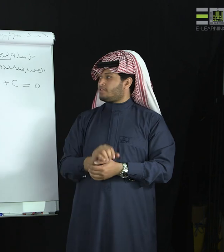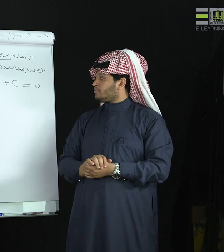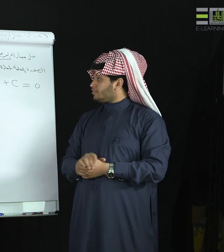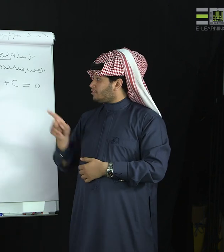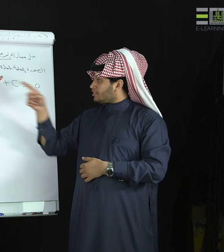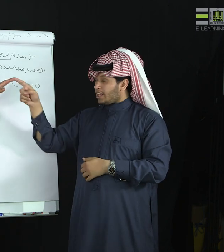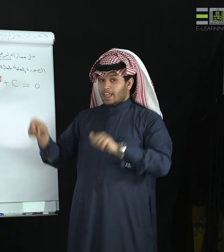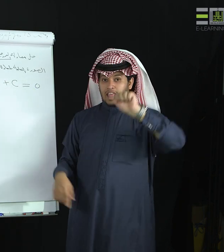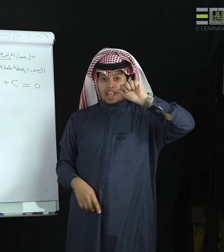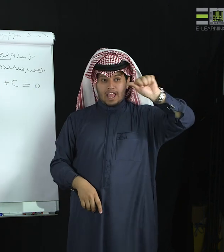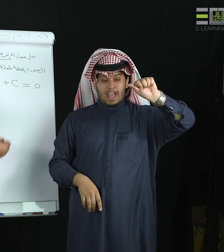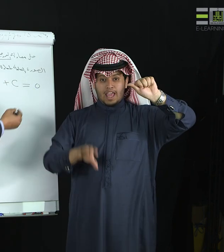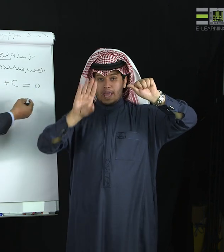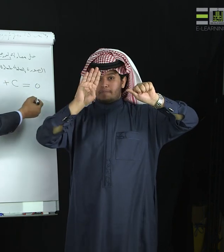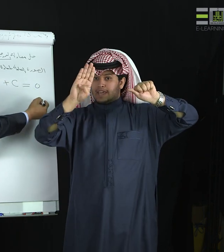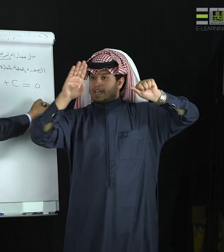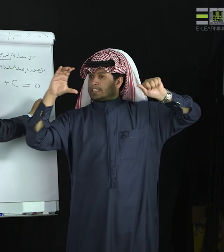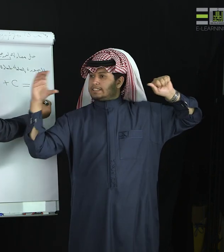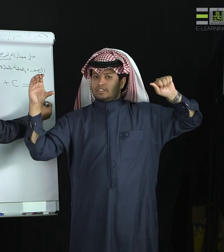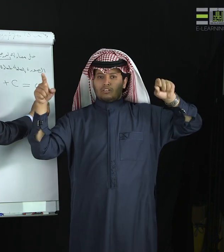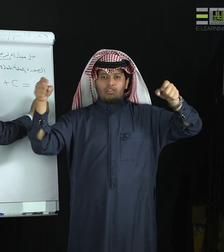حيث A و B و C ثوابت.